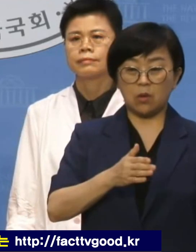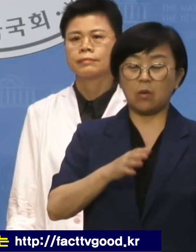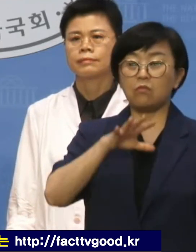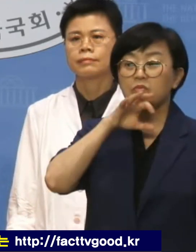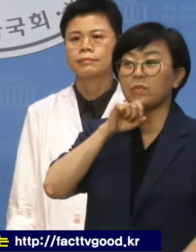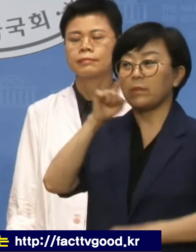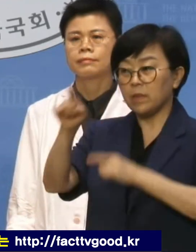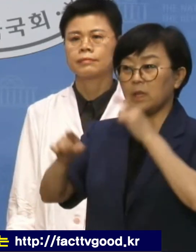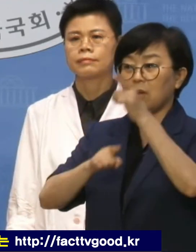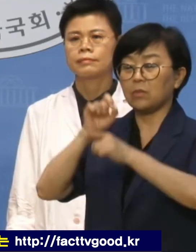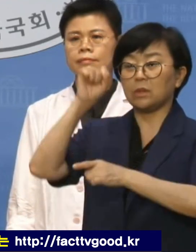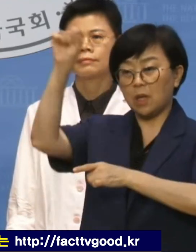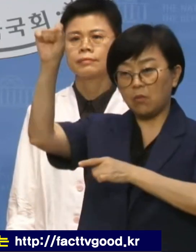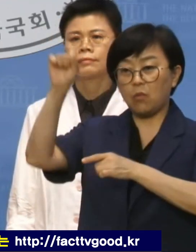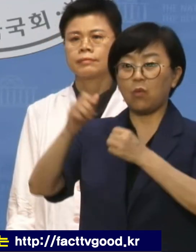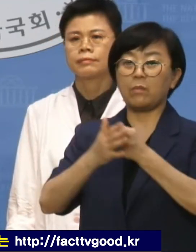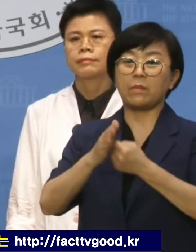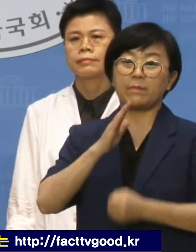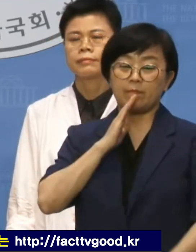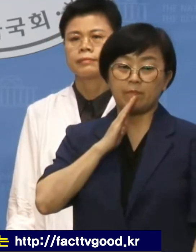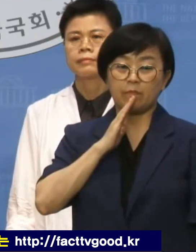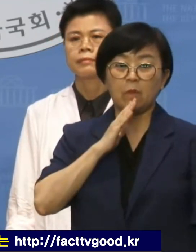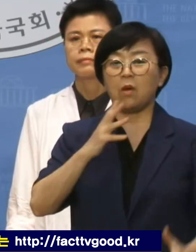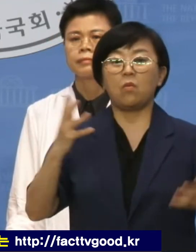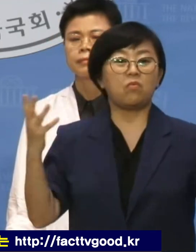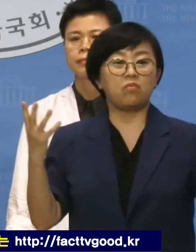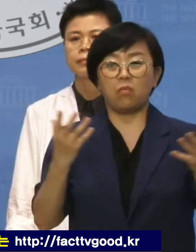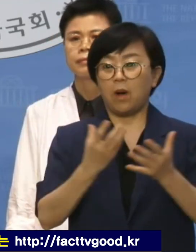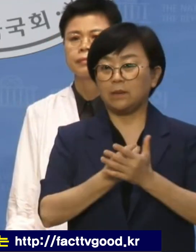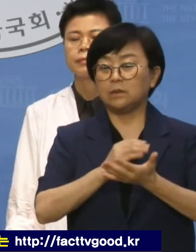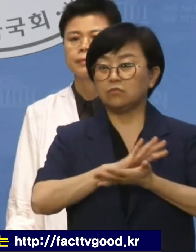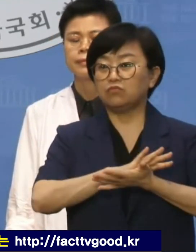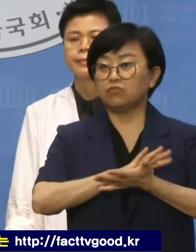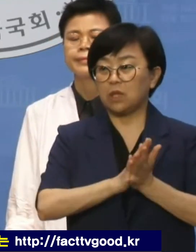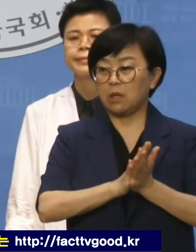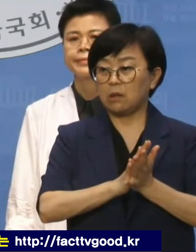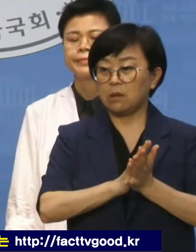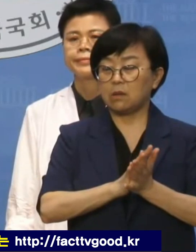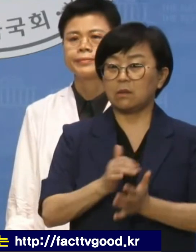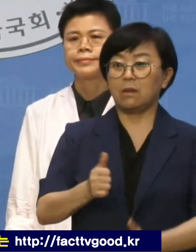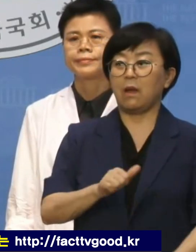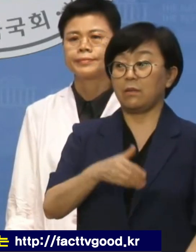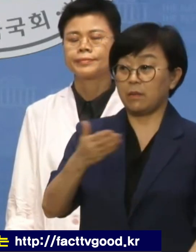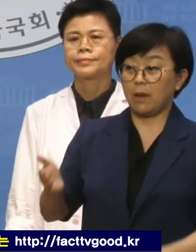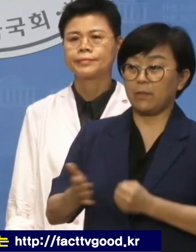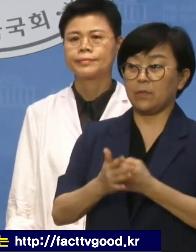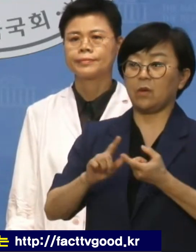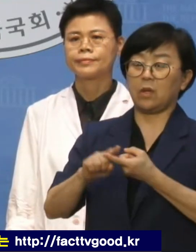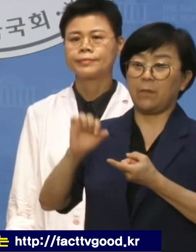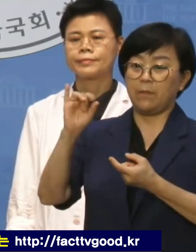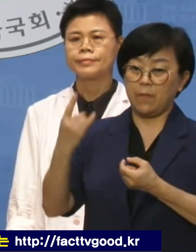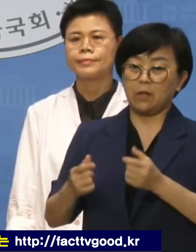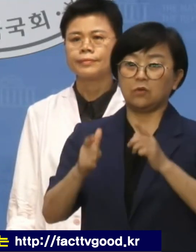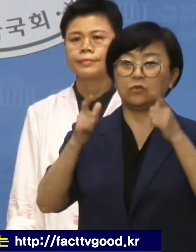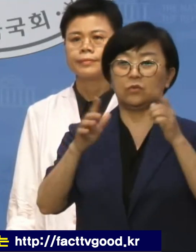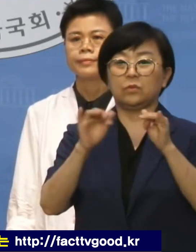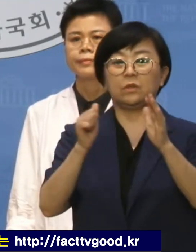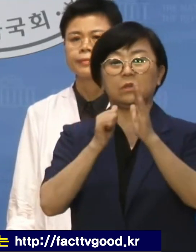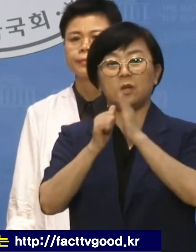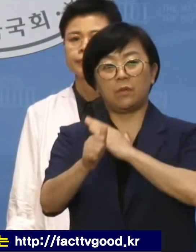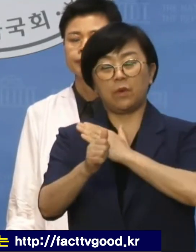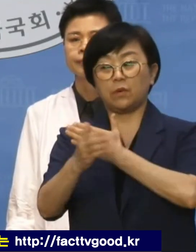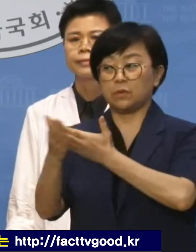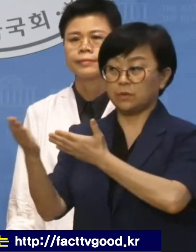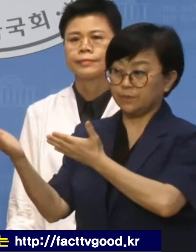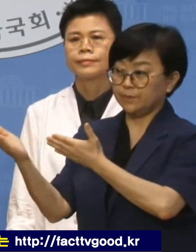민원을 제기하고 데모를 하고 할 거 다 했는데 완전히 묵살되었습니다. 하남 가밀지구 총연합회 주민들 대표에서 총연합회